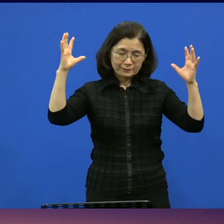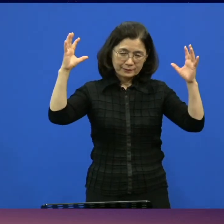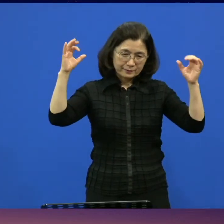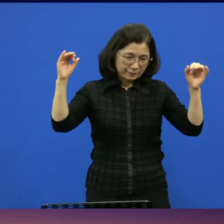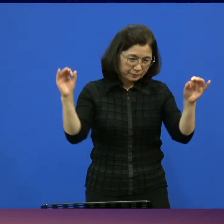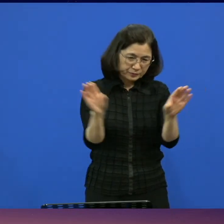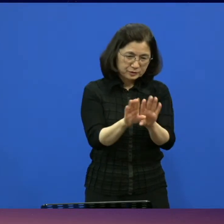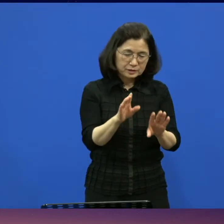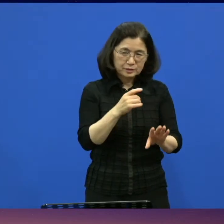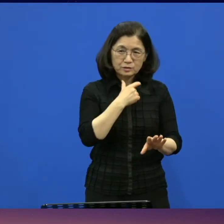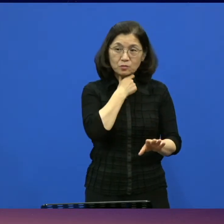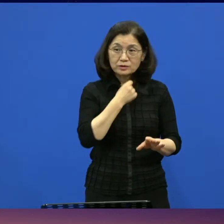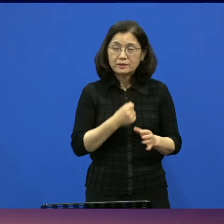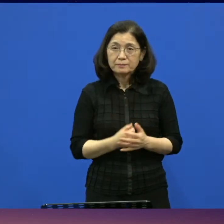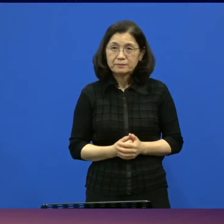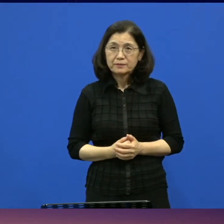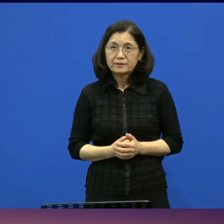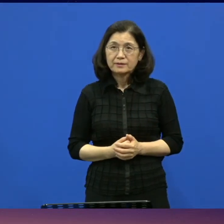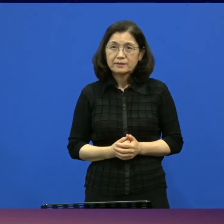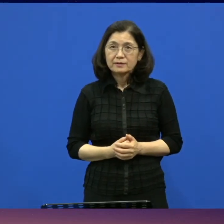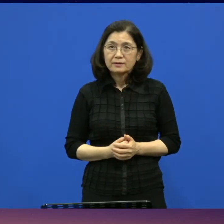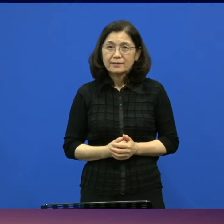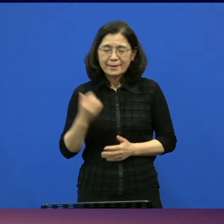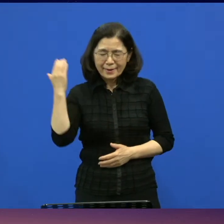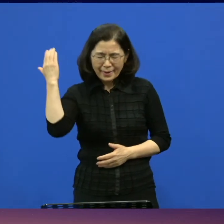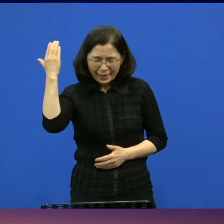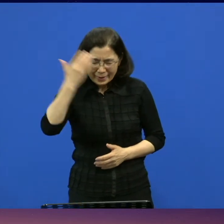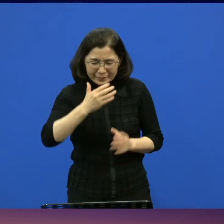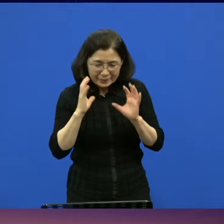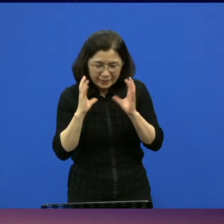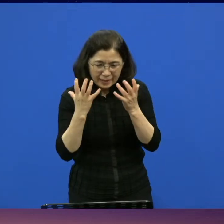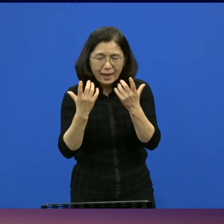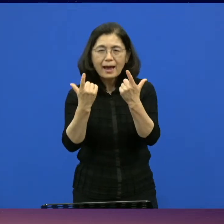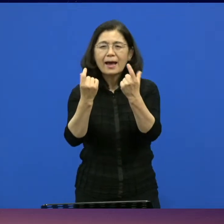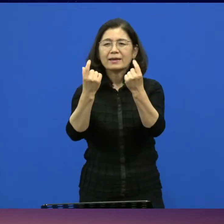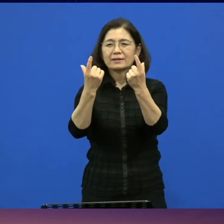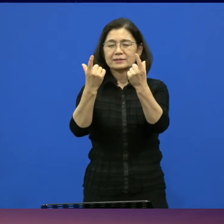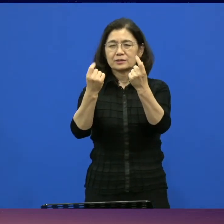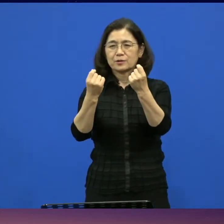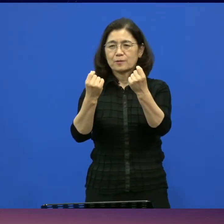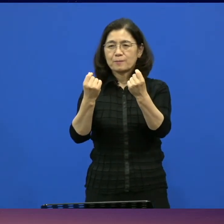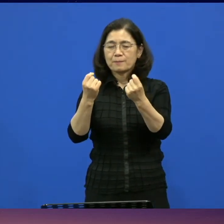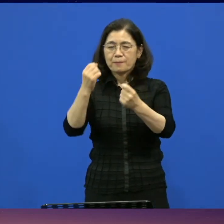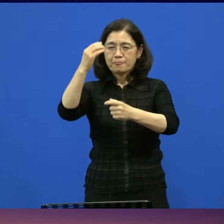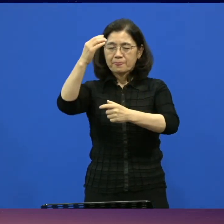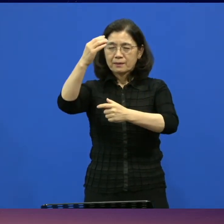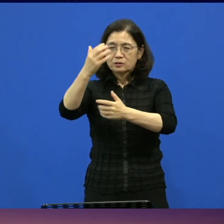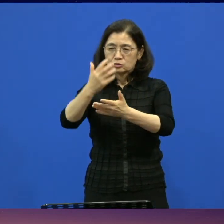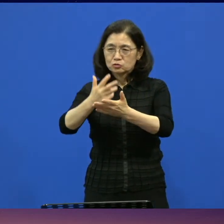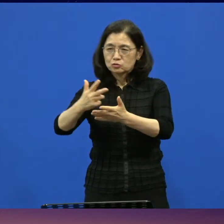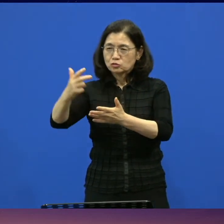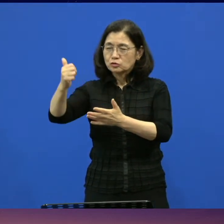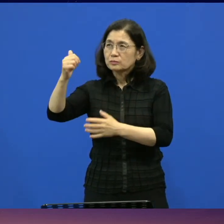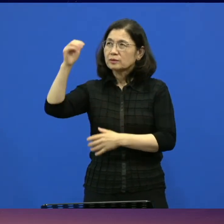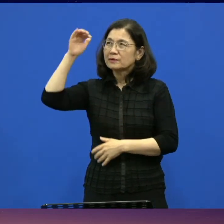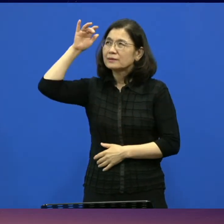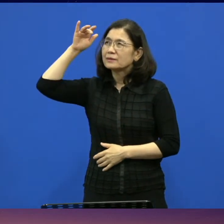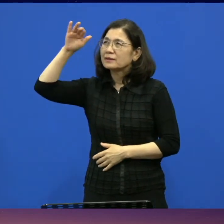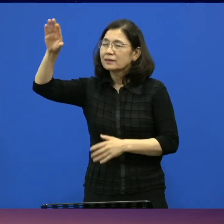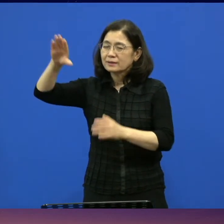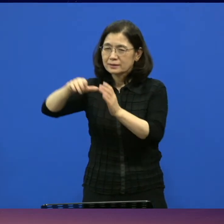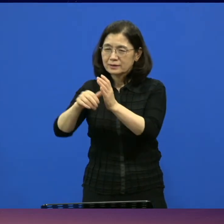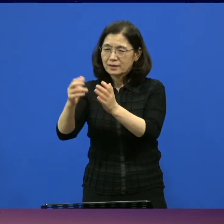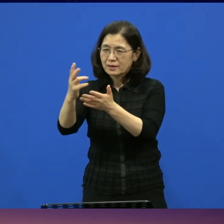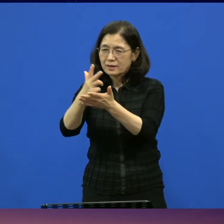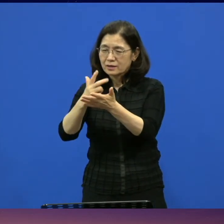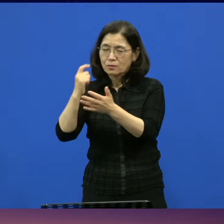그래서 여러분들이 순전한 아이처럼 여러분의 마음을 순수하게 내어놓고 주님을 갈망하게 될 때 여호와의